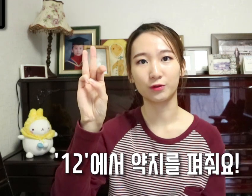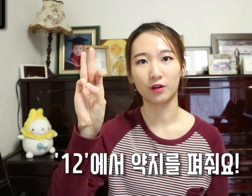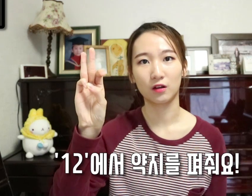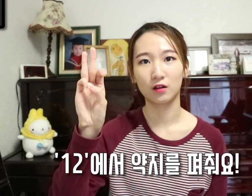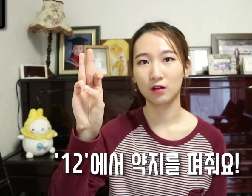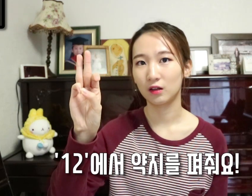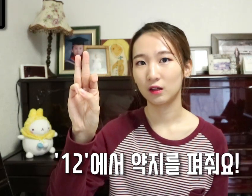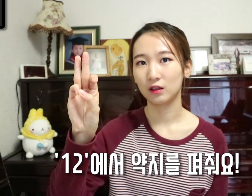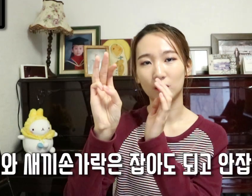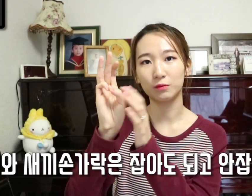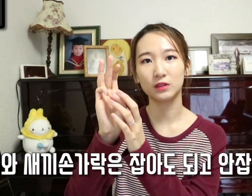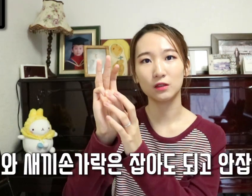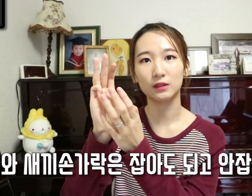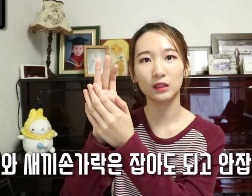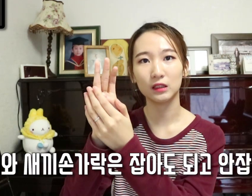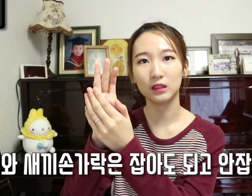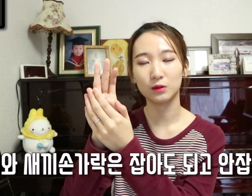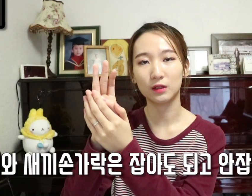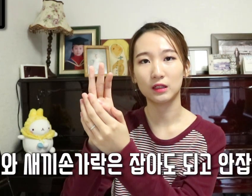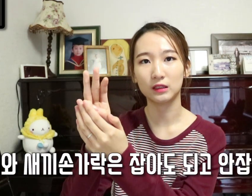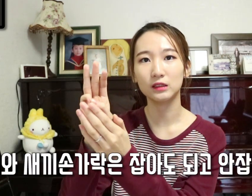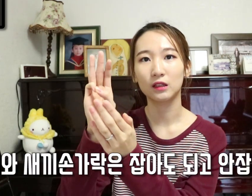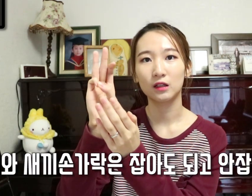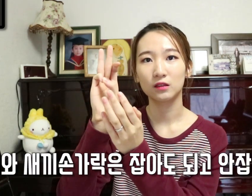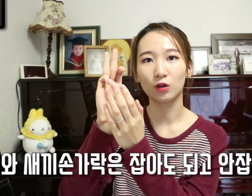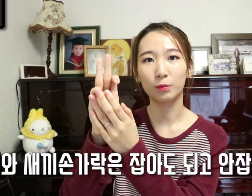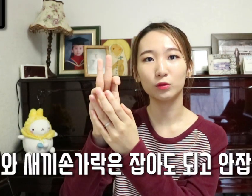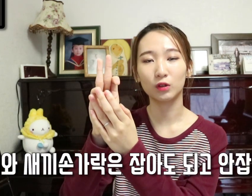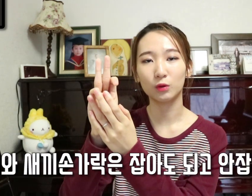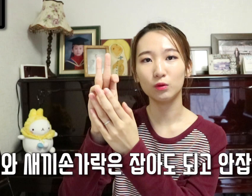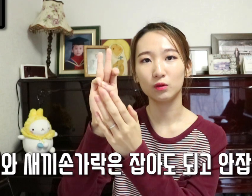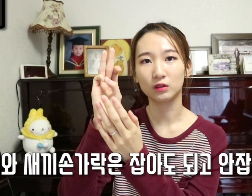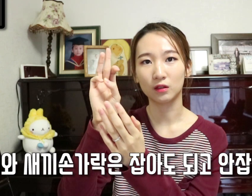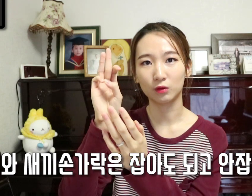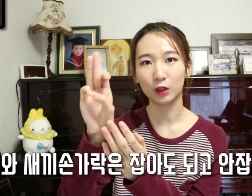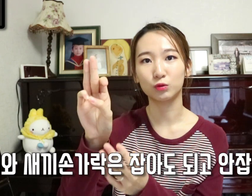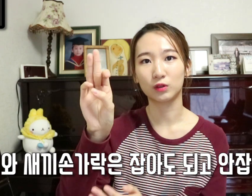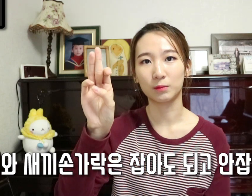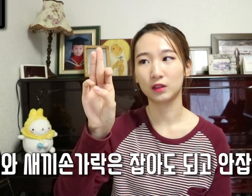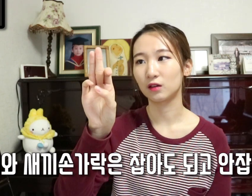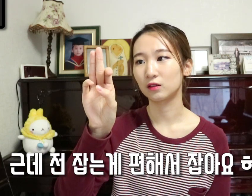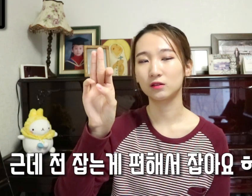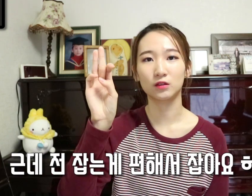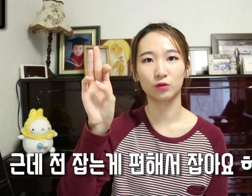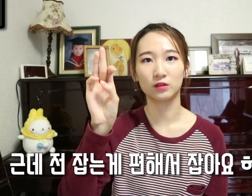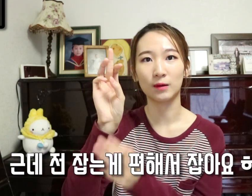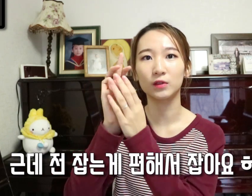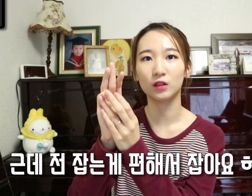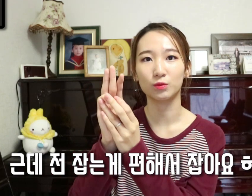펴줘요. 엄지와 새끼손가락은 접어도 되고, 이제 놔둬도 됩니다. 근데 저는 잡는 게